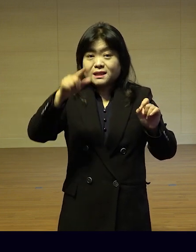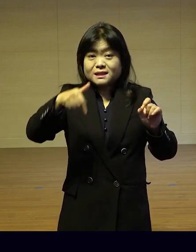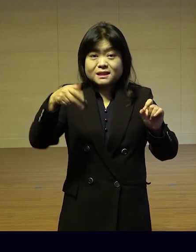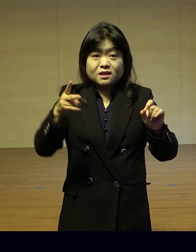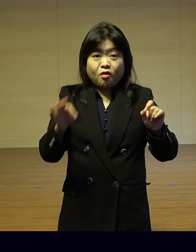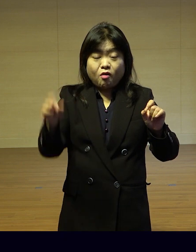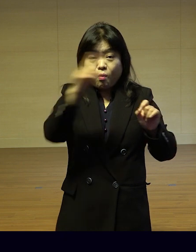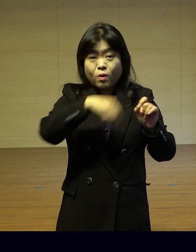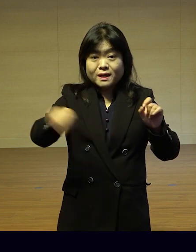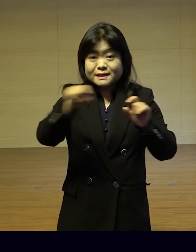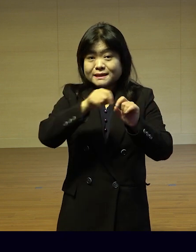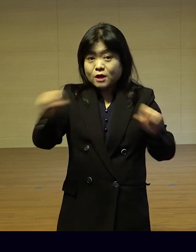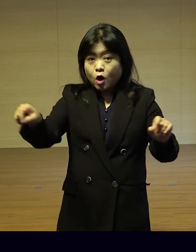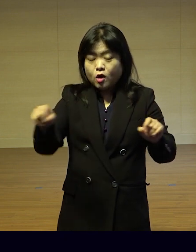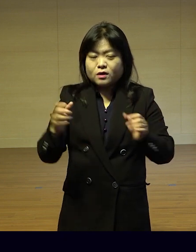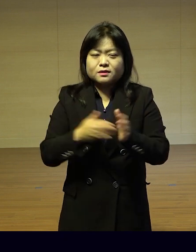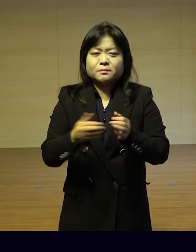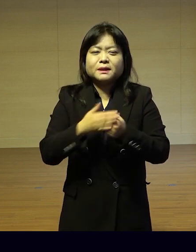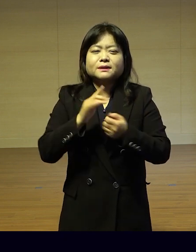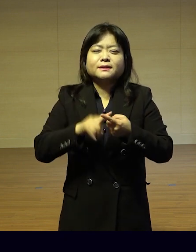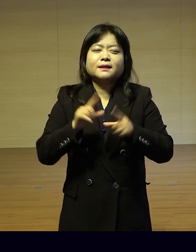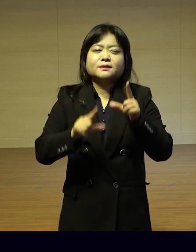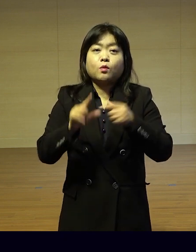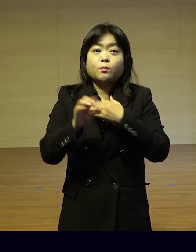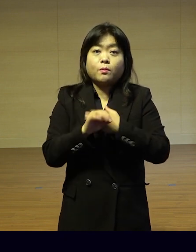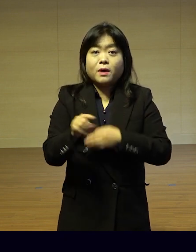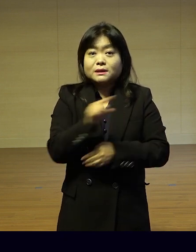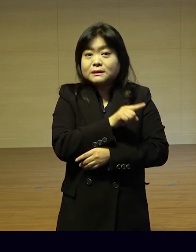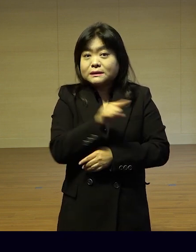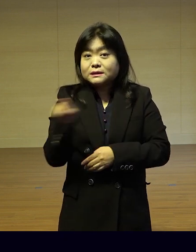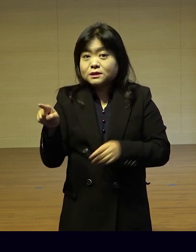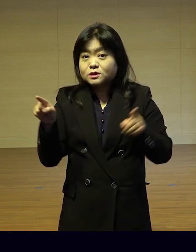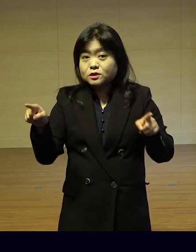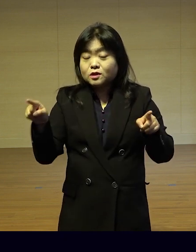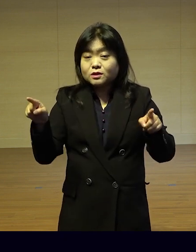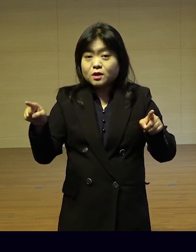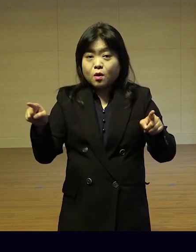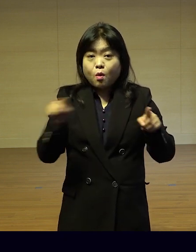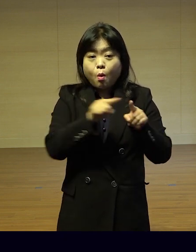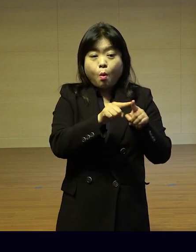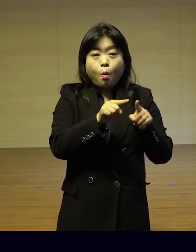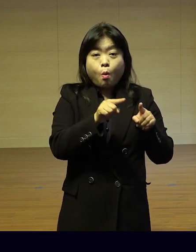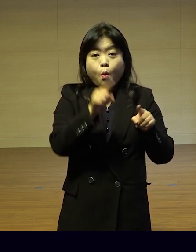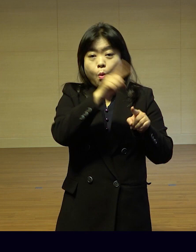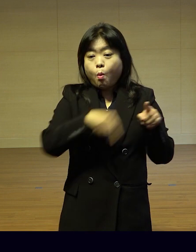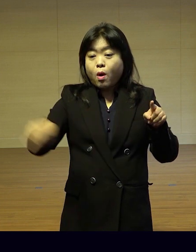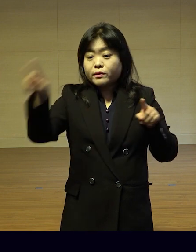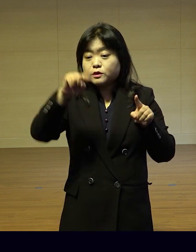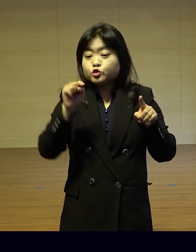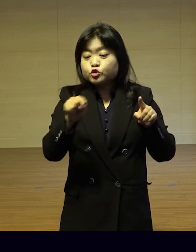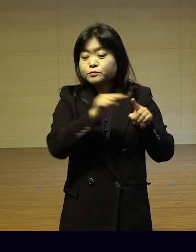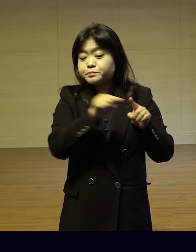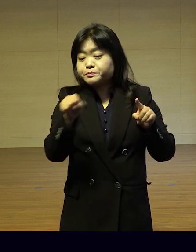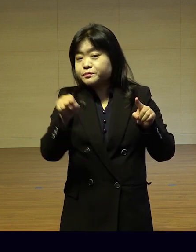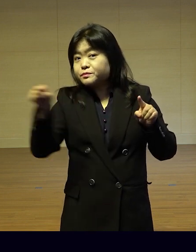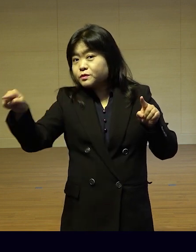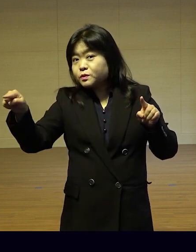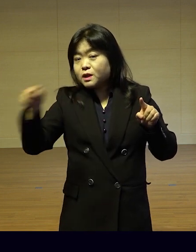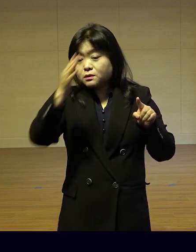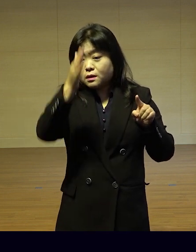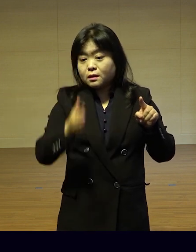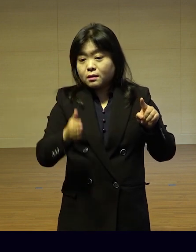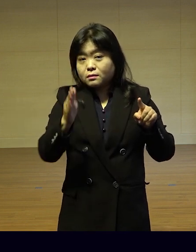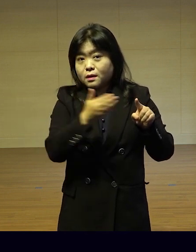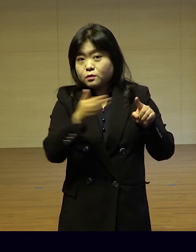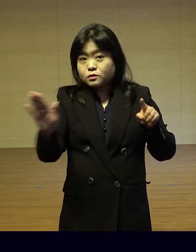직경인데요. 그 상황을 보면은 일단 선이 원 중심을 지나서 다른 편에 도달할 때 양편으로